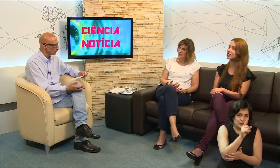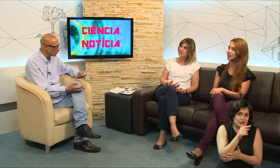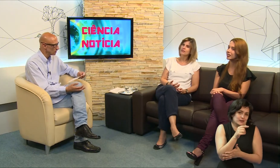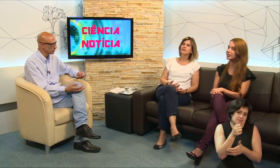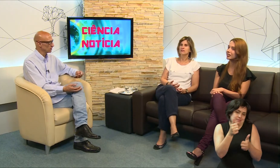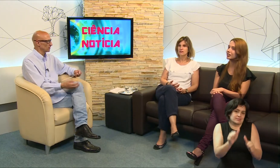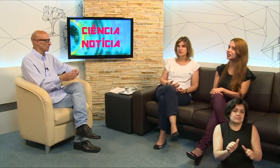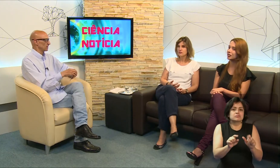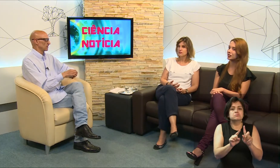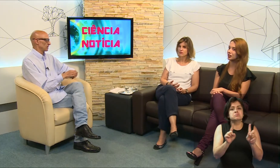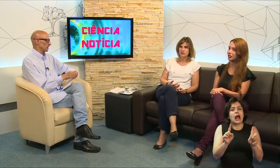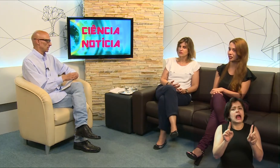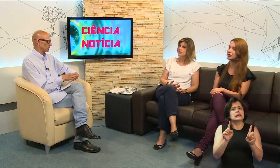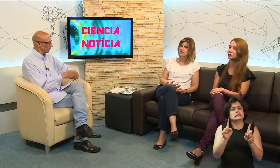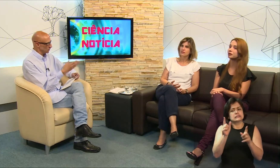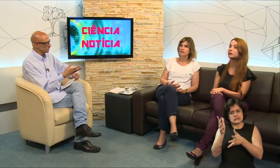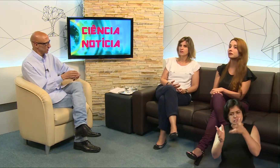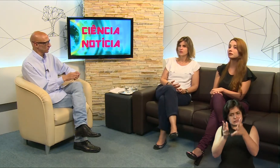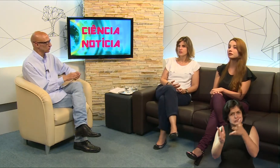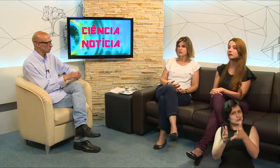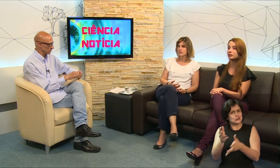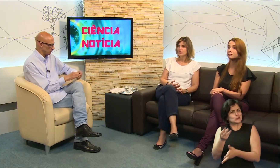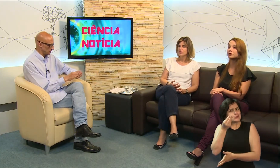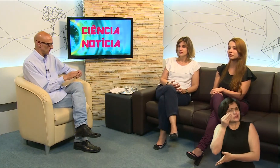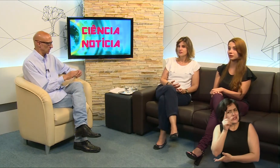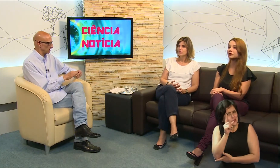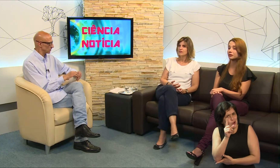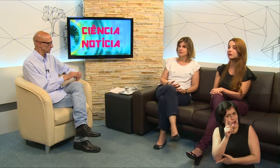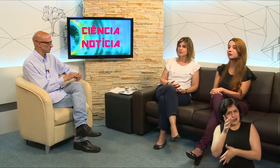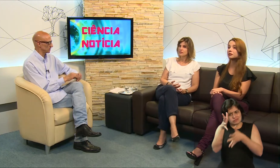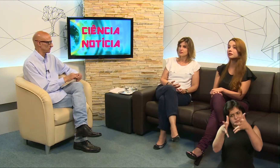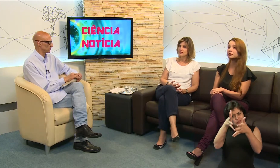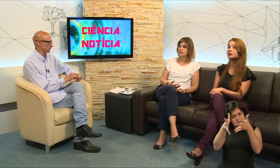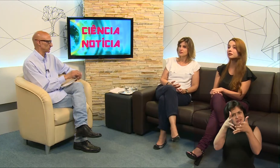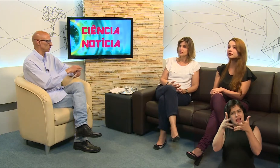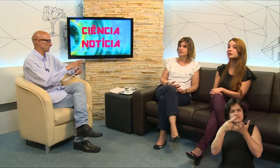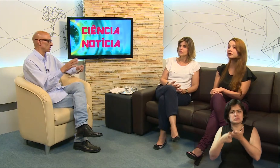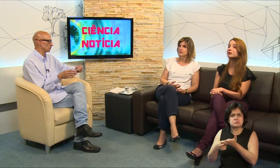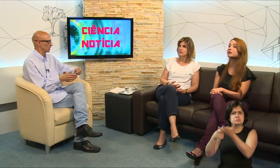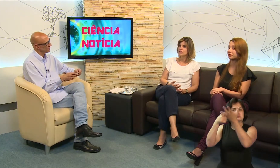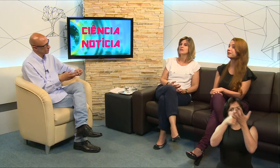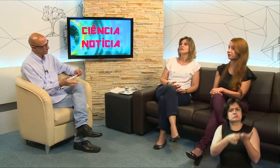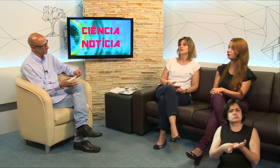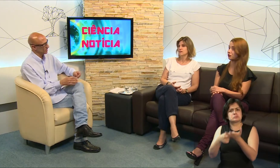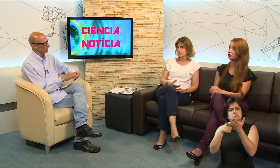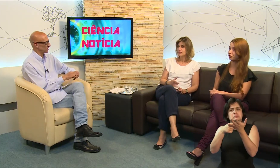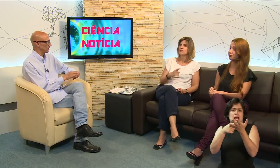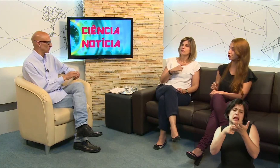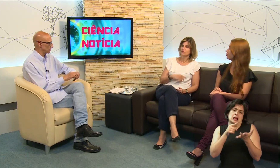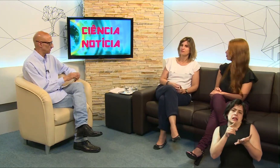funcionou? Não se tentou com Libras, fazer uma língua Libras, eu diria brasileira,